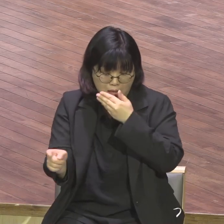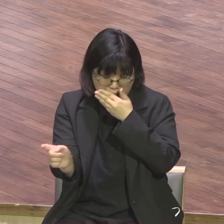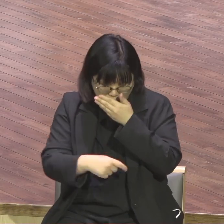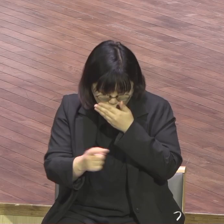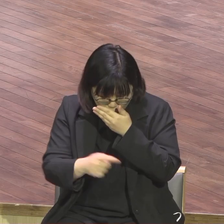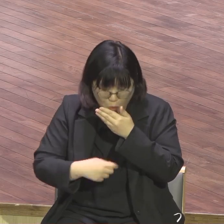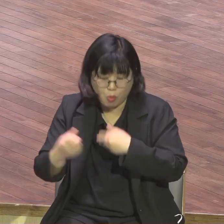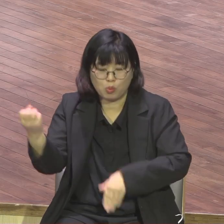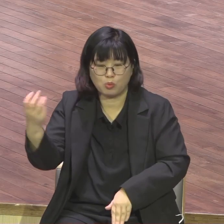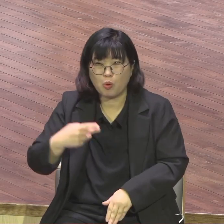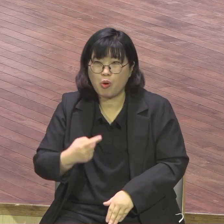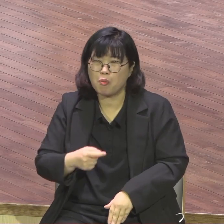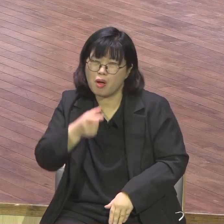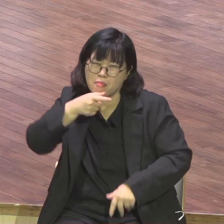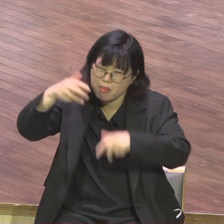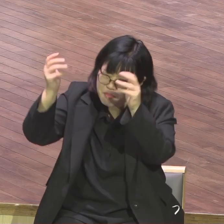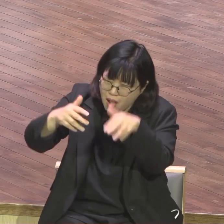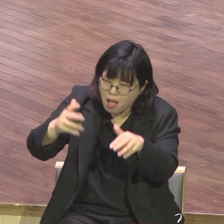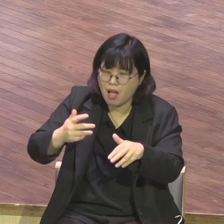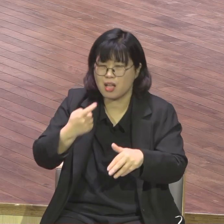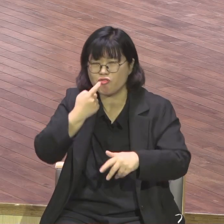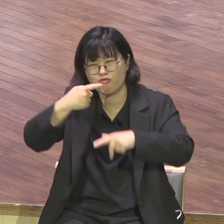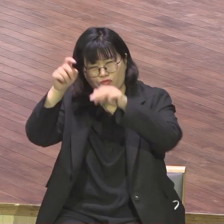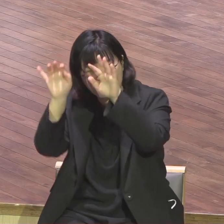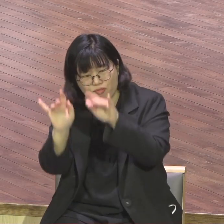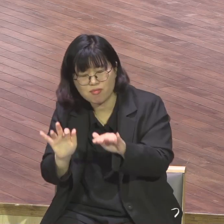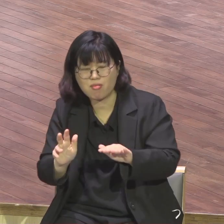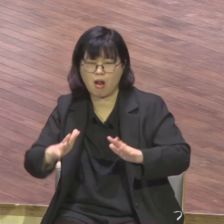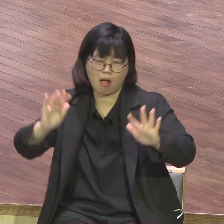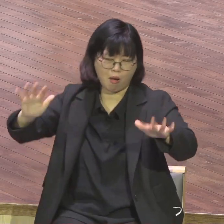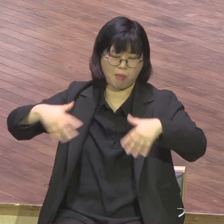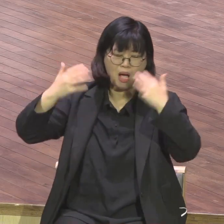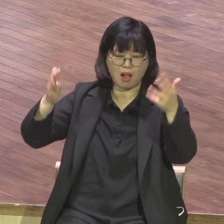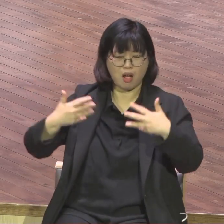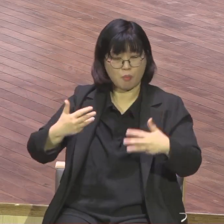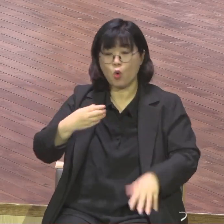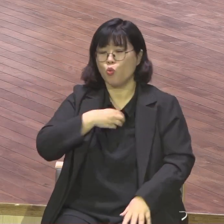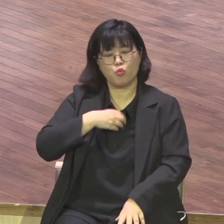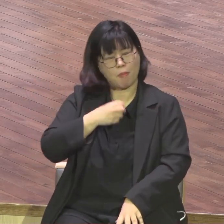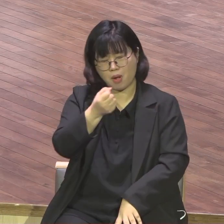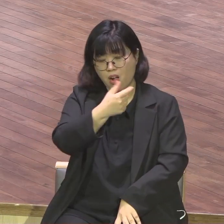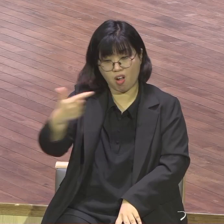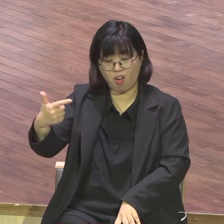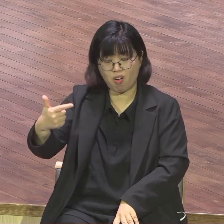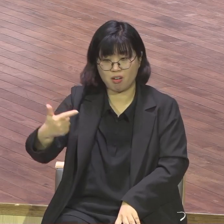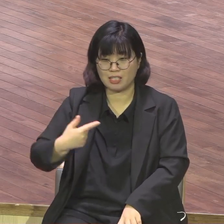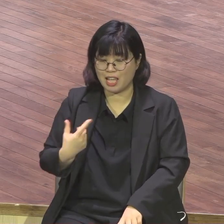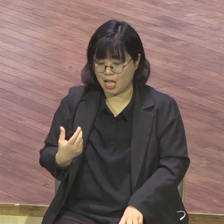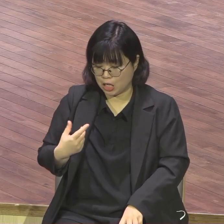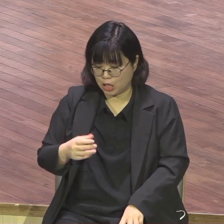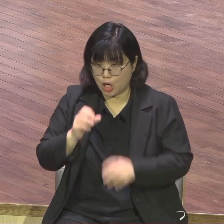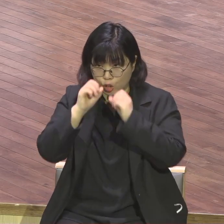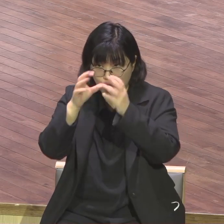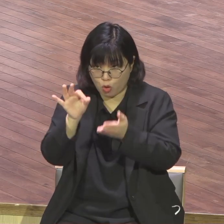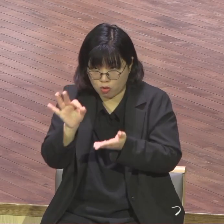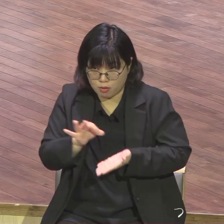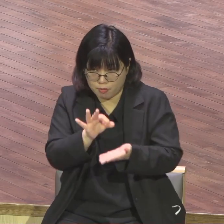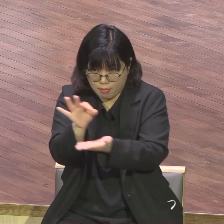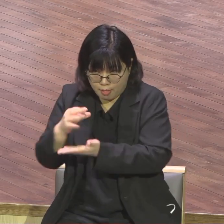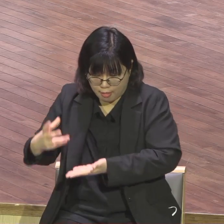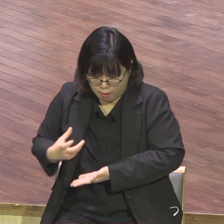위험이 엄청나게 많이 있었어요. 그것도 돈을 들고 가야 돼. 성경 들고 가야 되니까 얼마나 위험합니까?